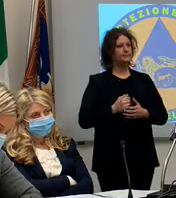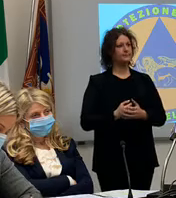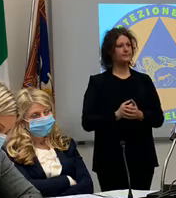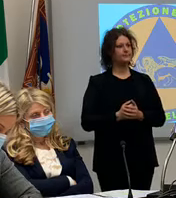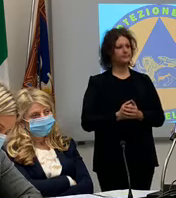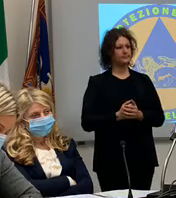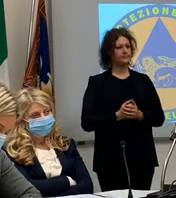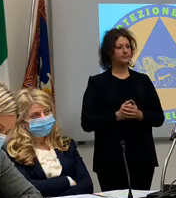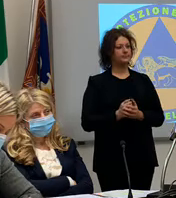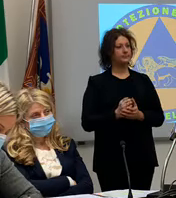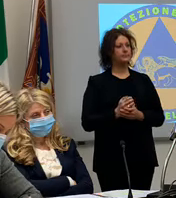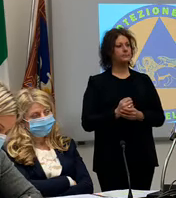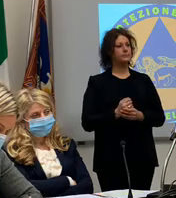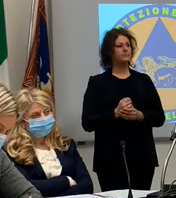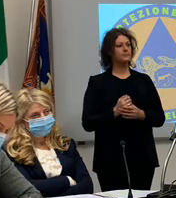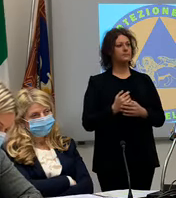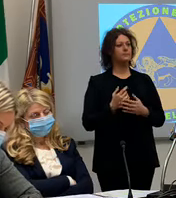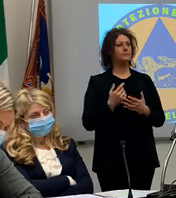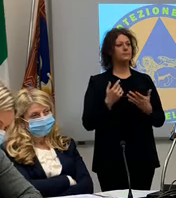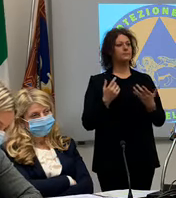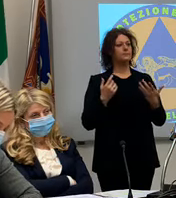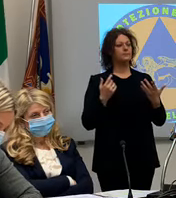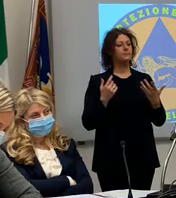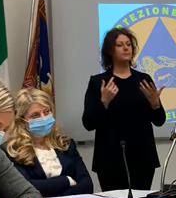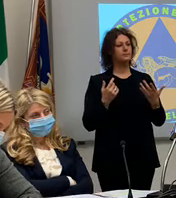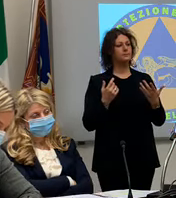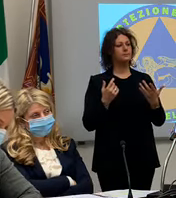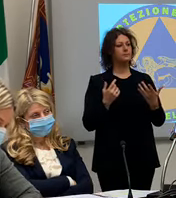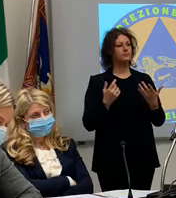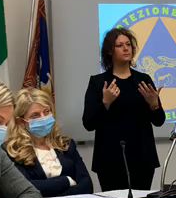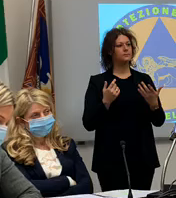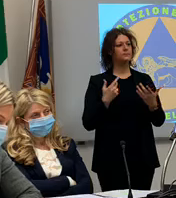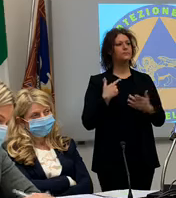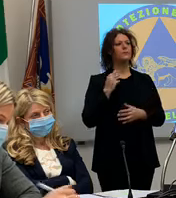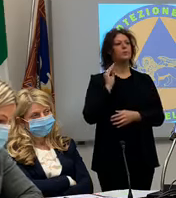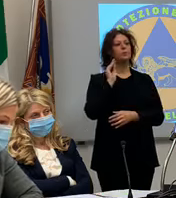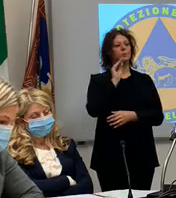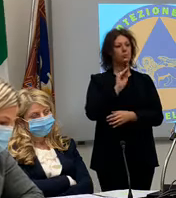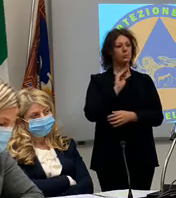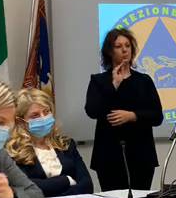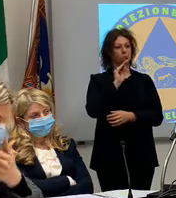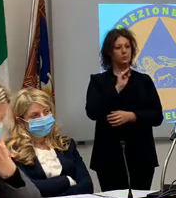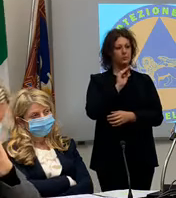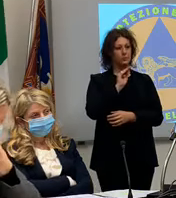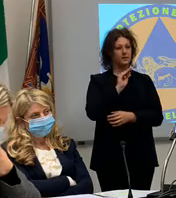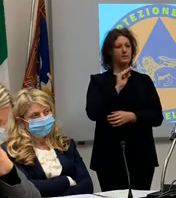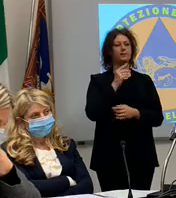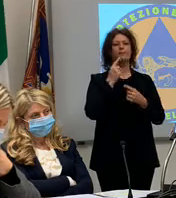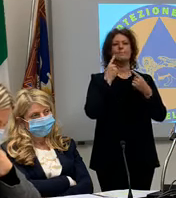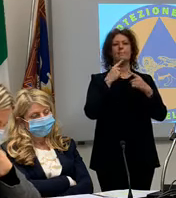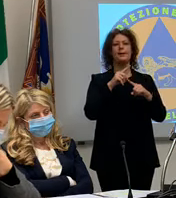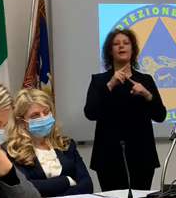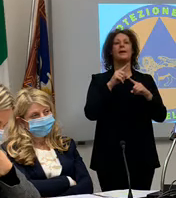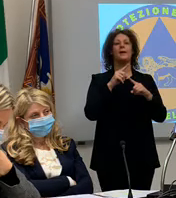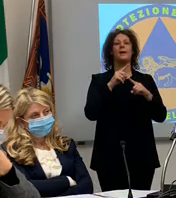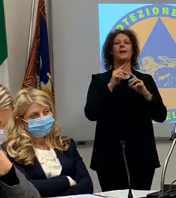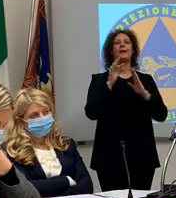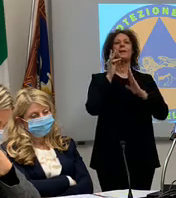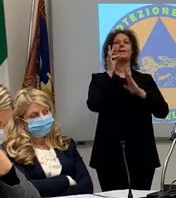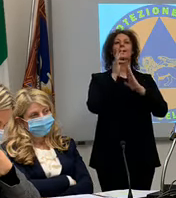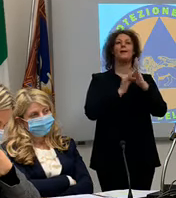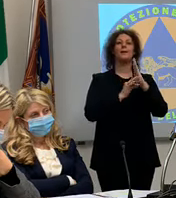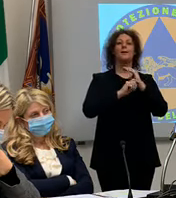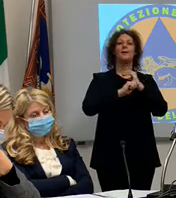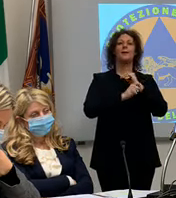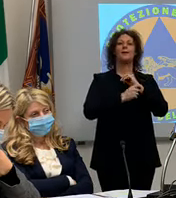PR due due due dettagli chiamiamoli così allora la domanda riguarda questi provvedimenti di restrizioni